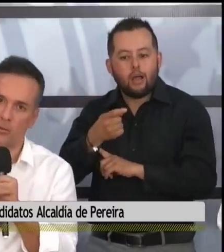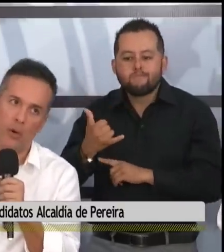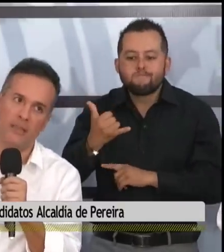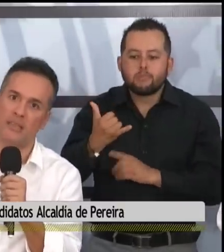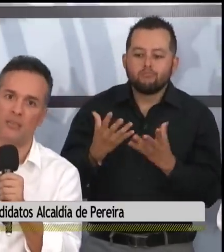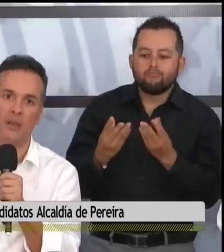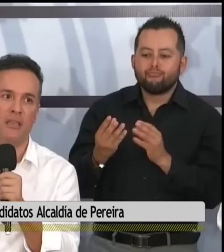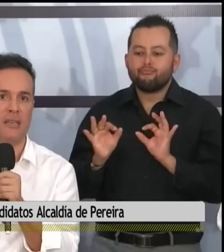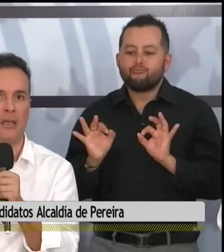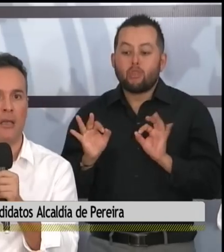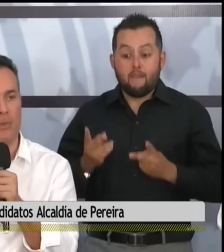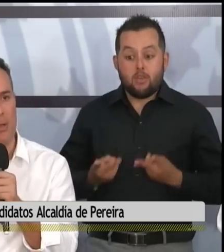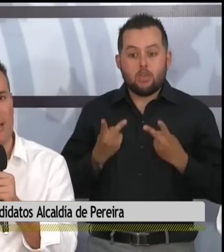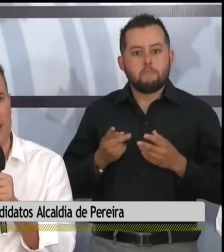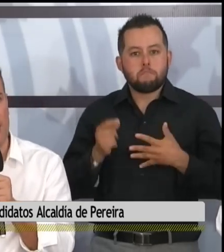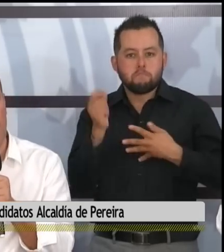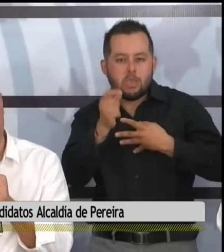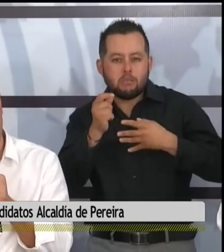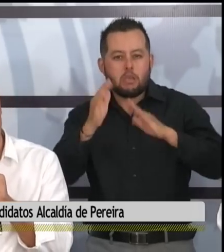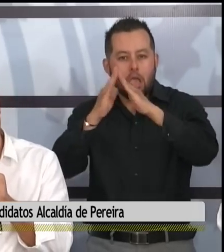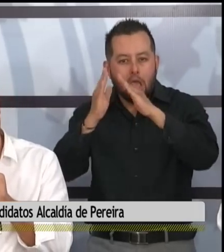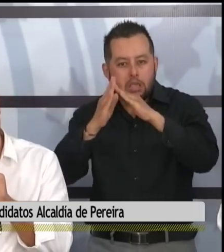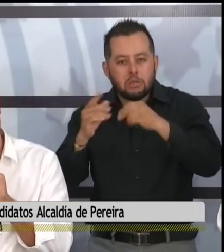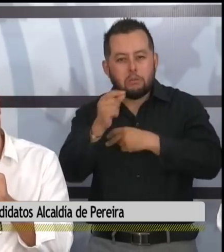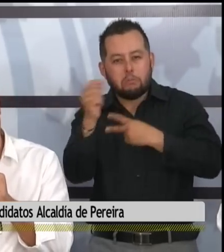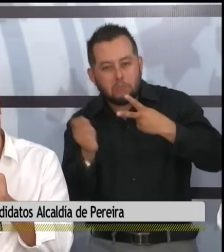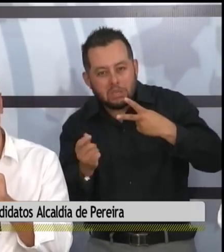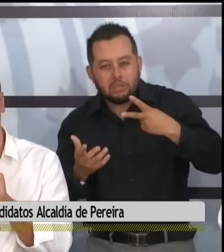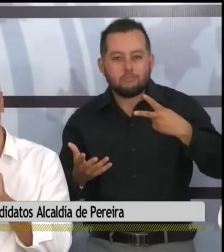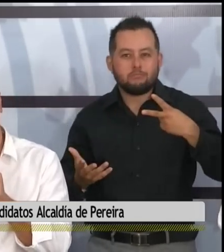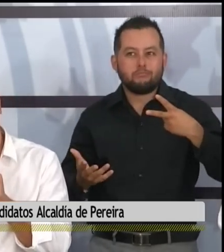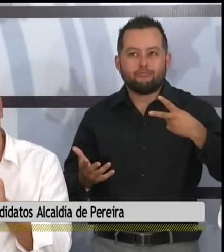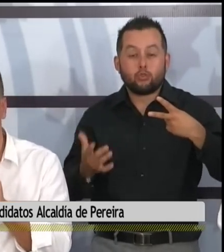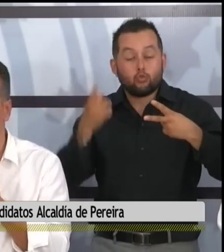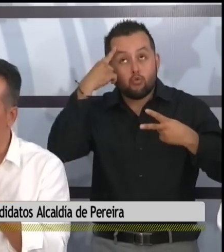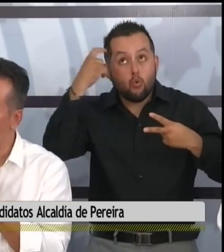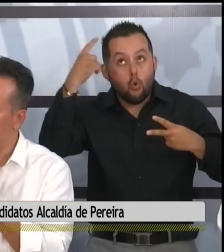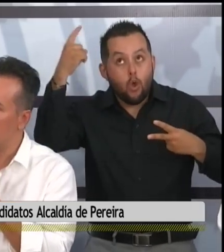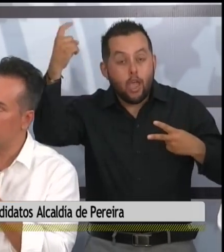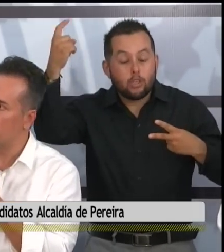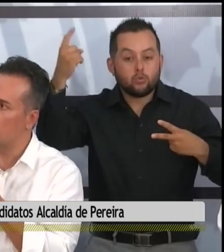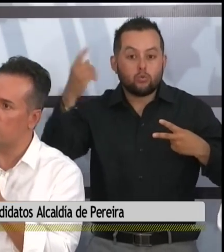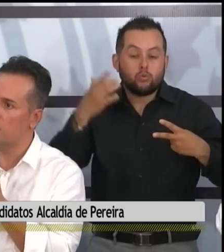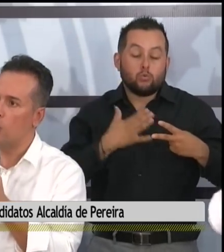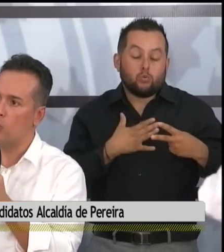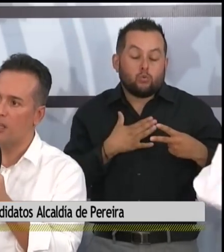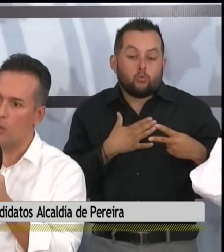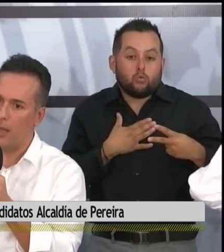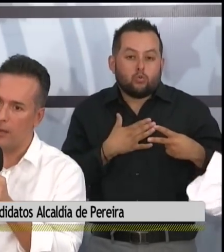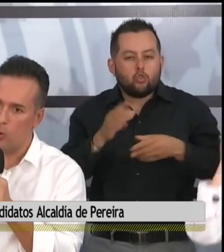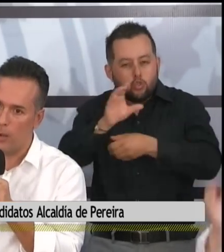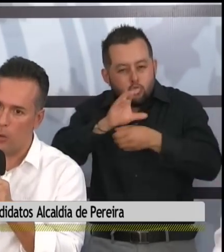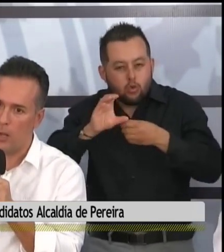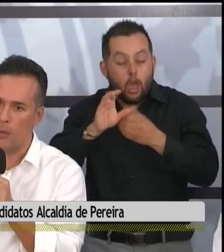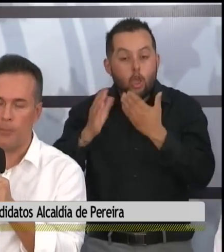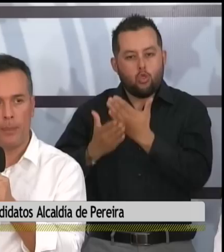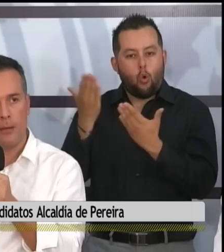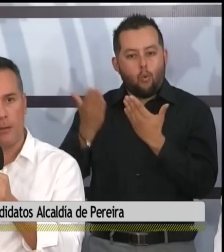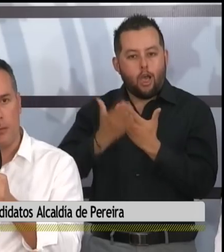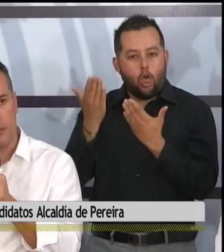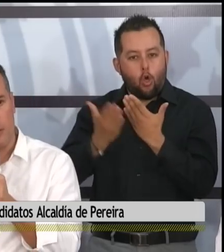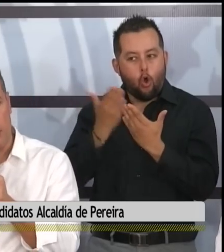básicas todas satisfechas, vivienda digna. El gran sueño, Álvaro, es entonces una ciudad innovadora,